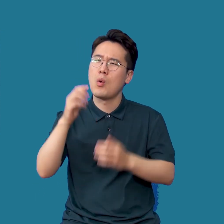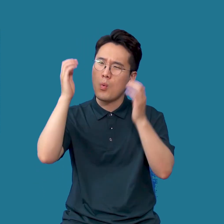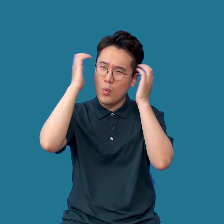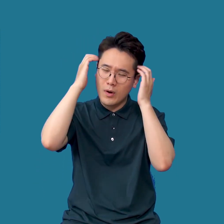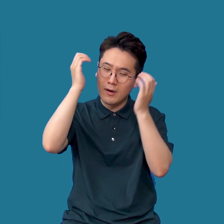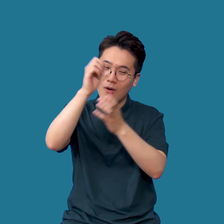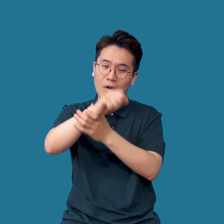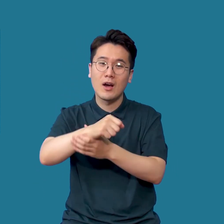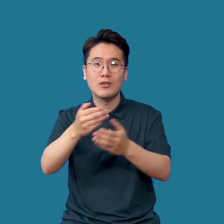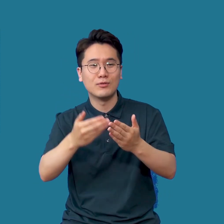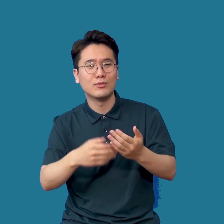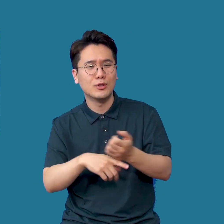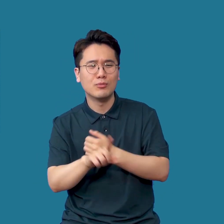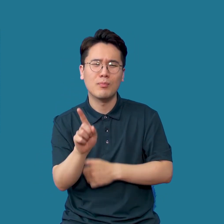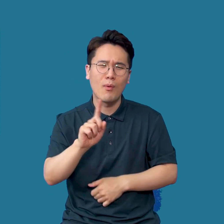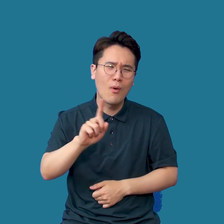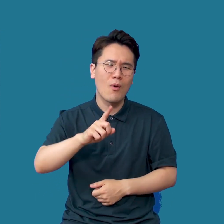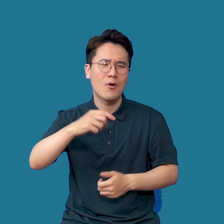것입니다.